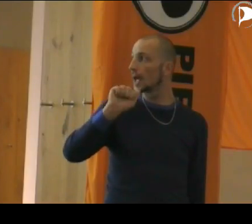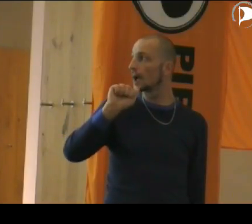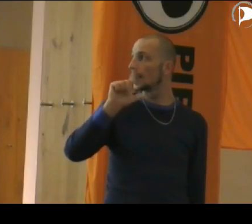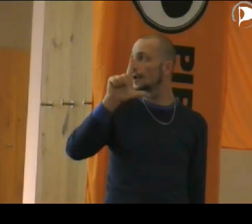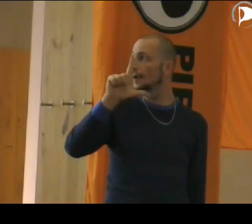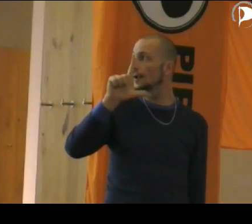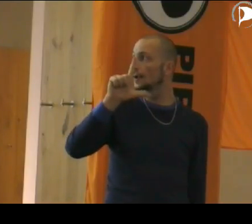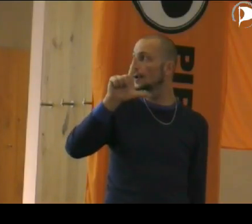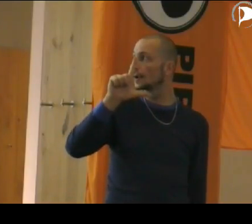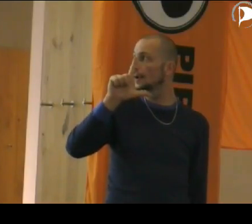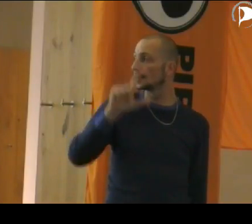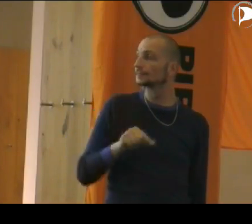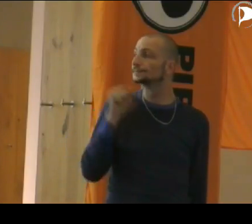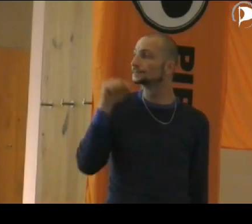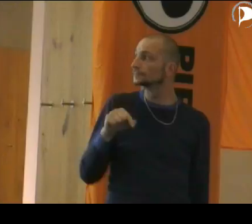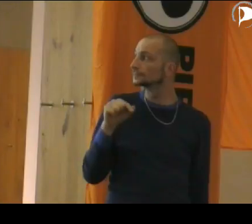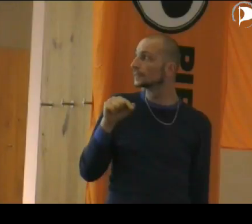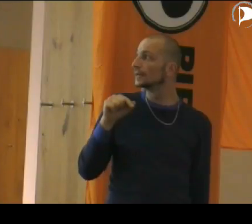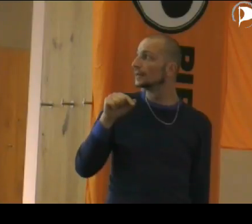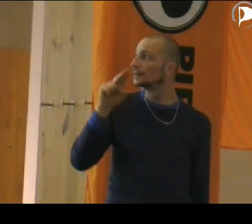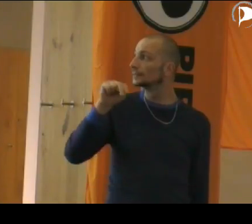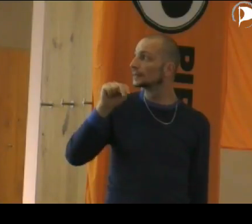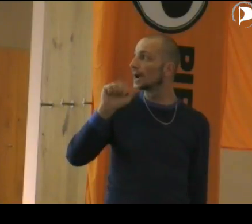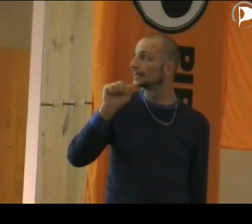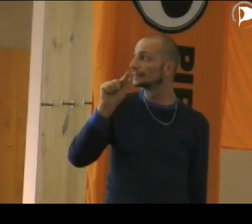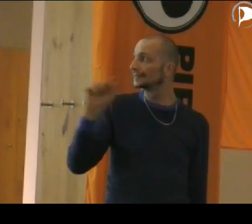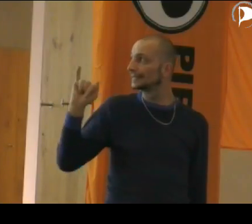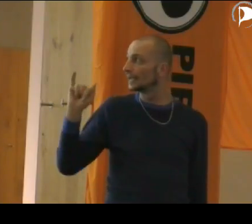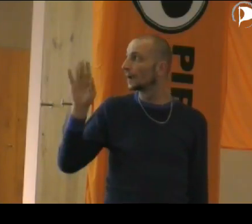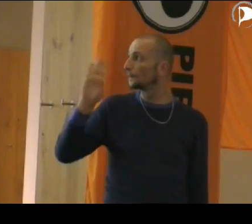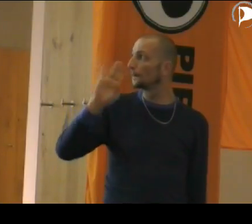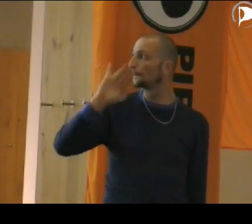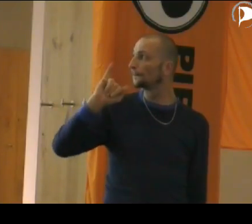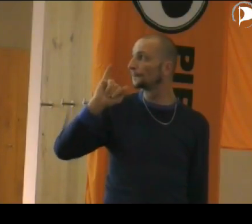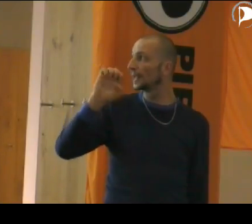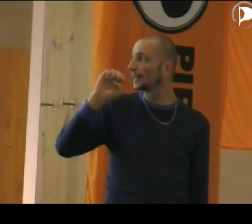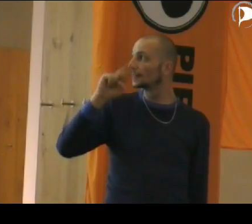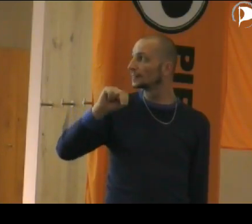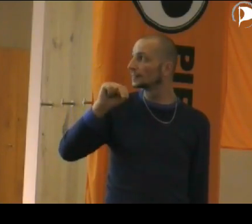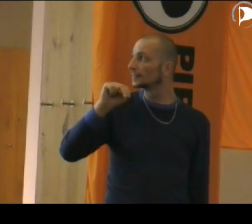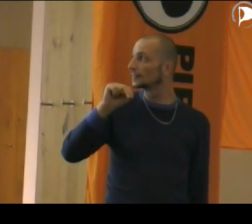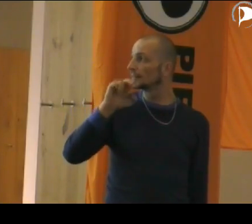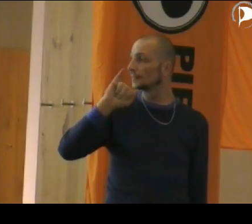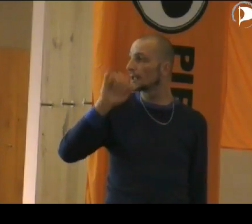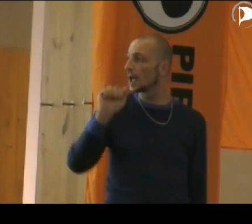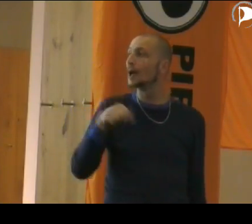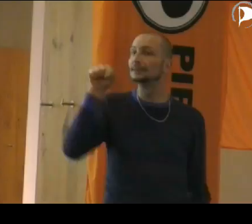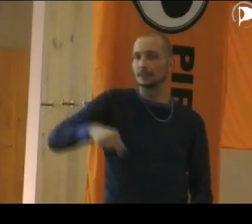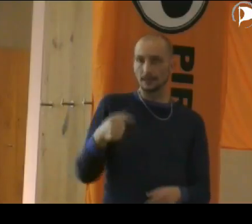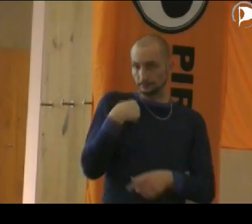deutschland und da ist zum einen triftigen geraten parteien keine andere politische organisation oder partei